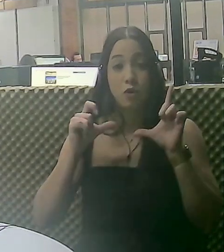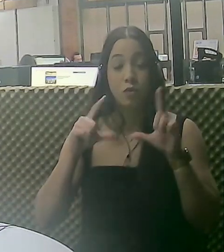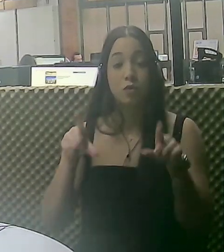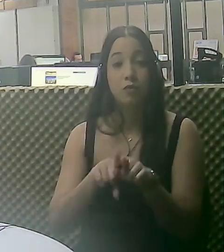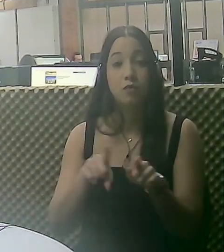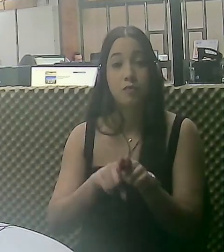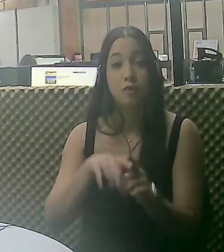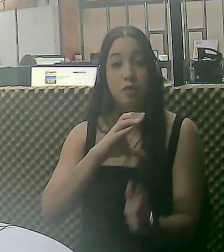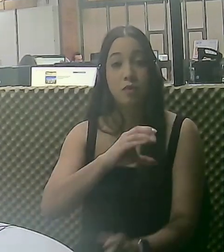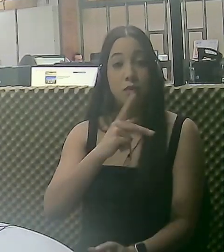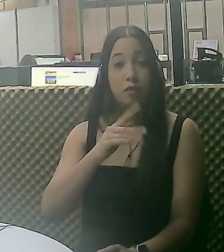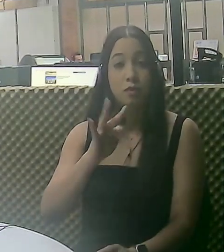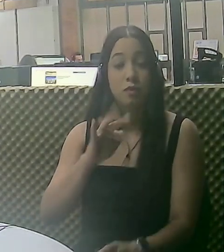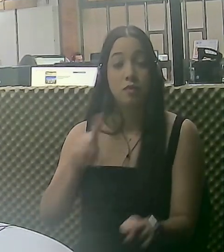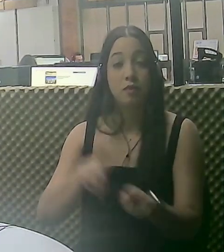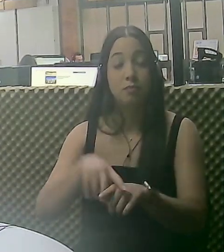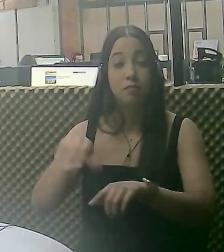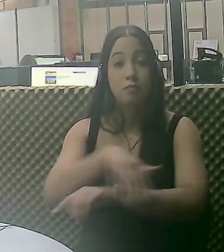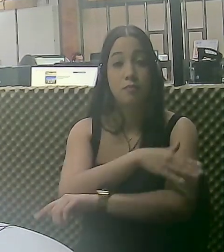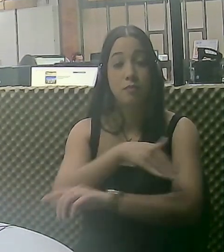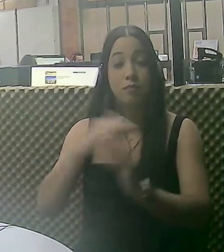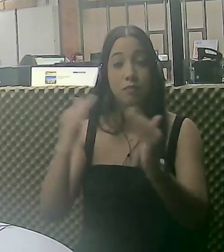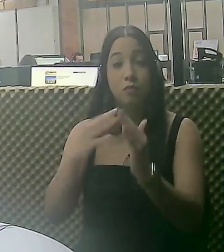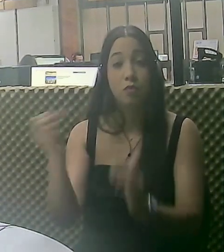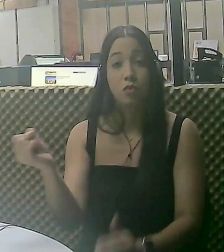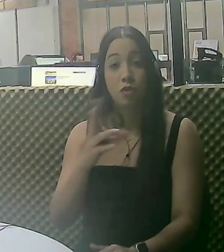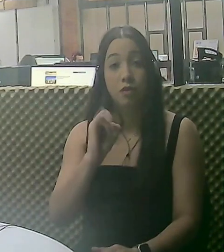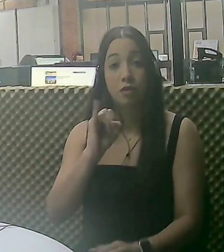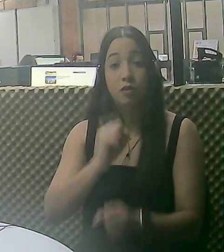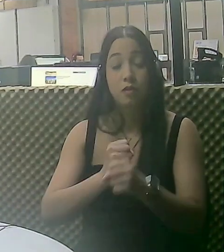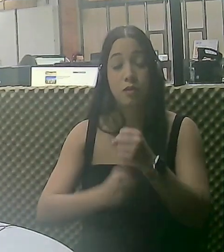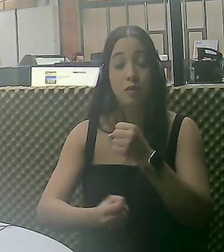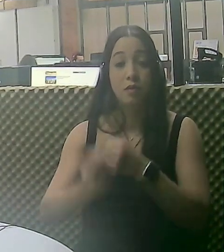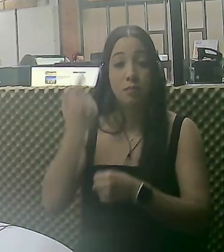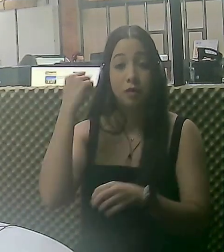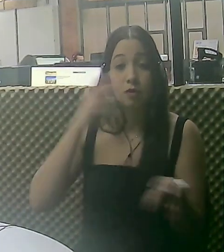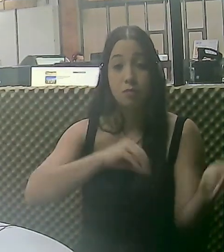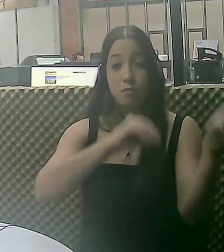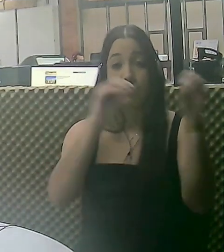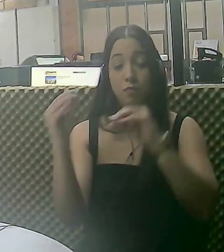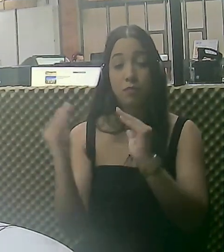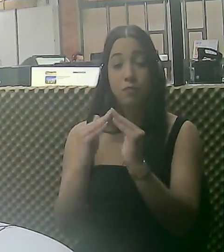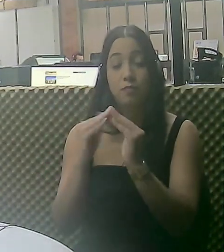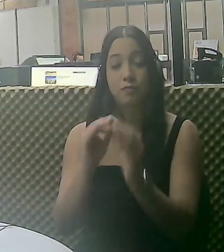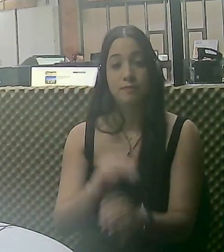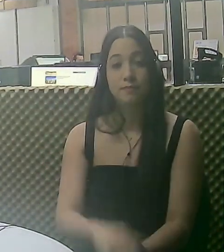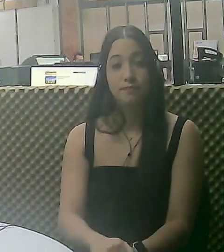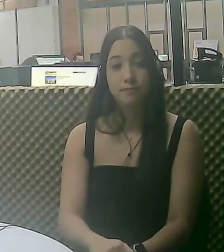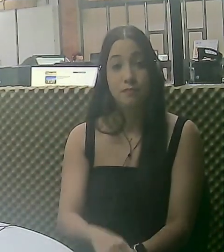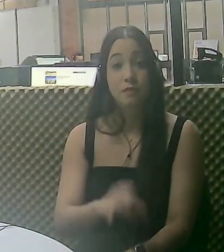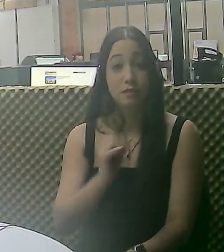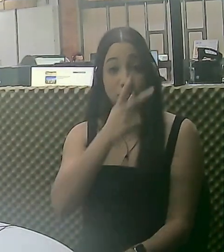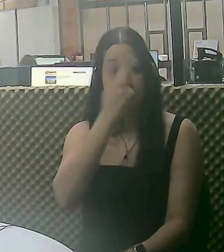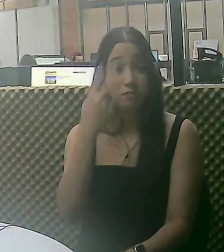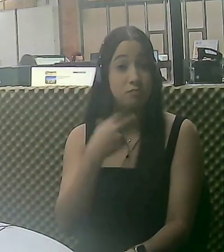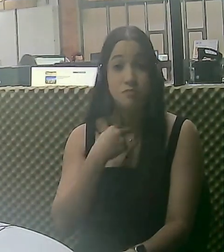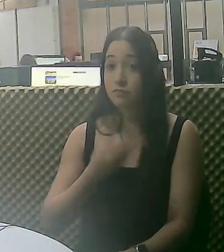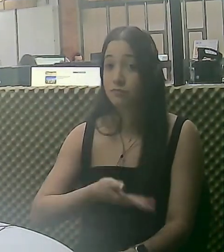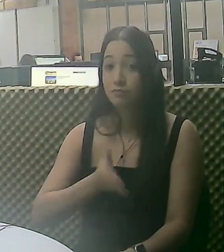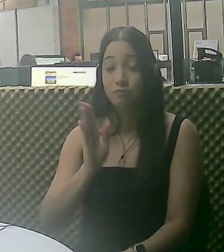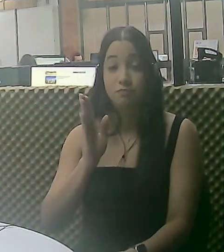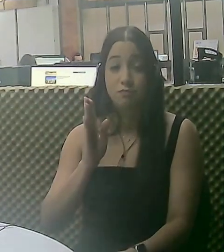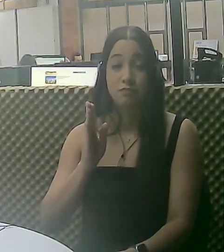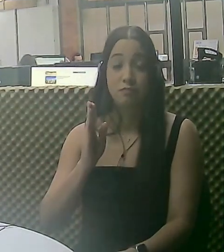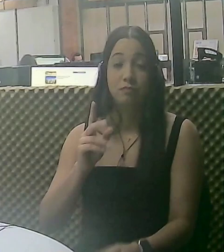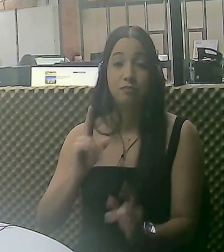foto, CPF e comprovante de endereço recente, caso tenha se mudado no último ano. Se a pessoa não puder comparecer